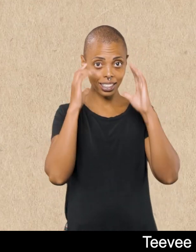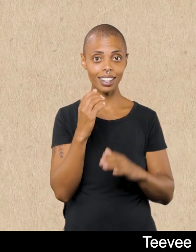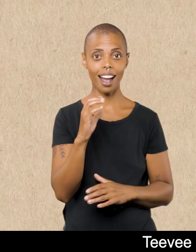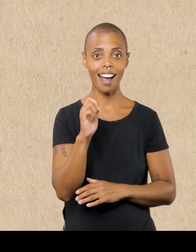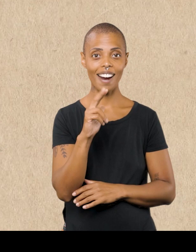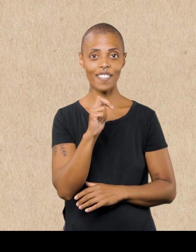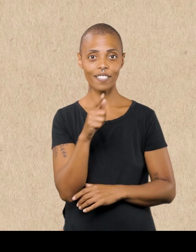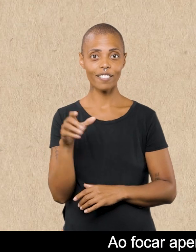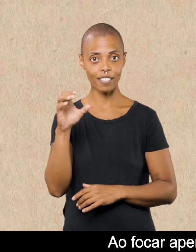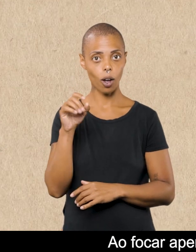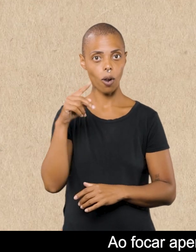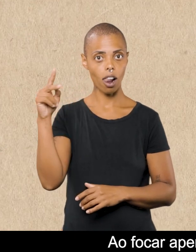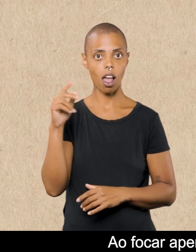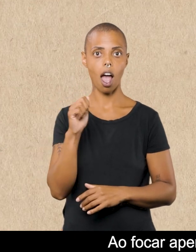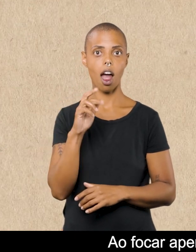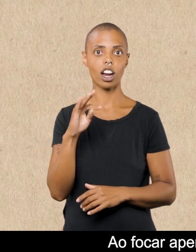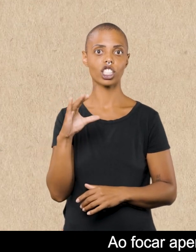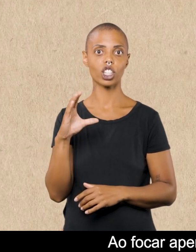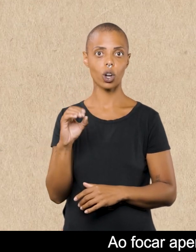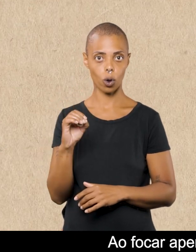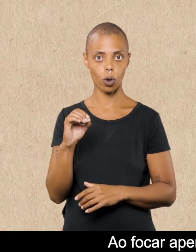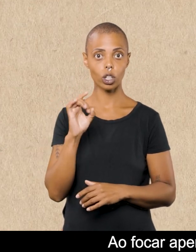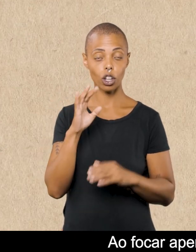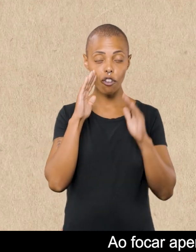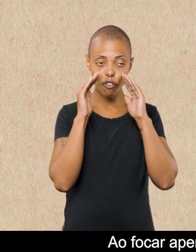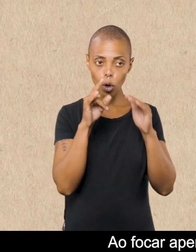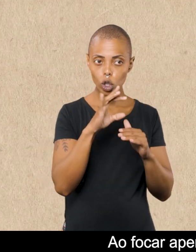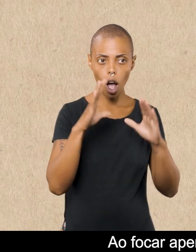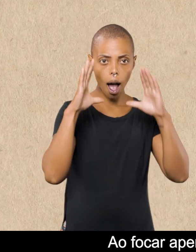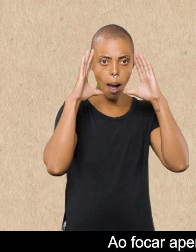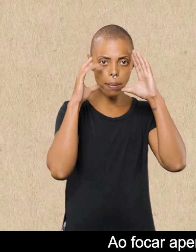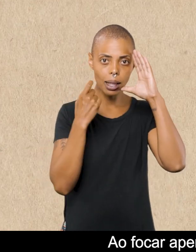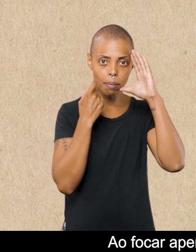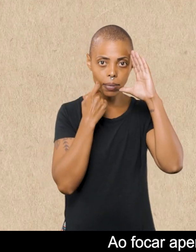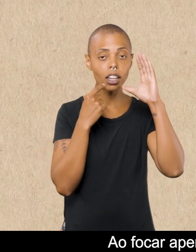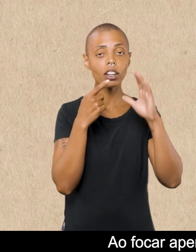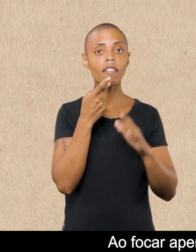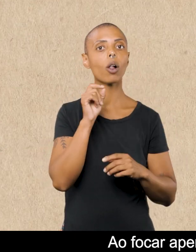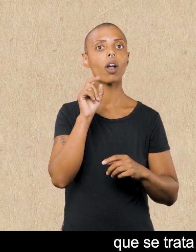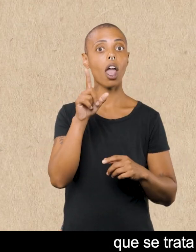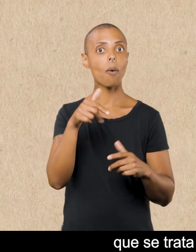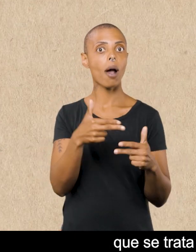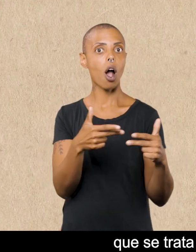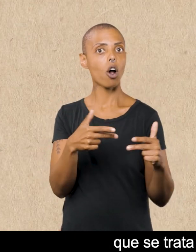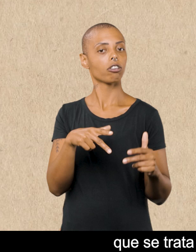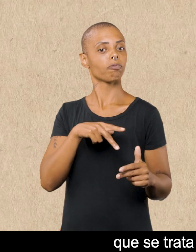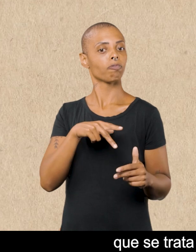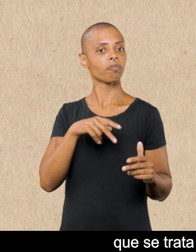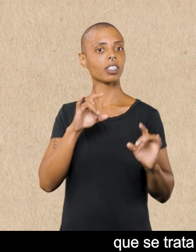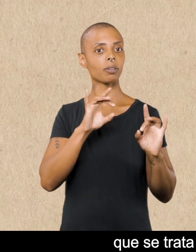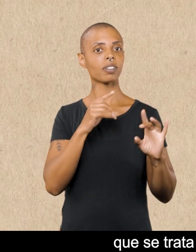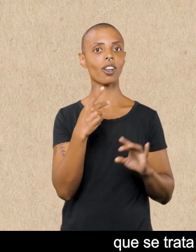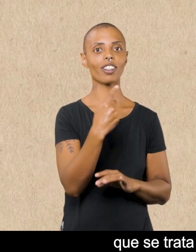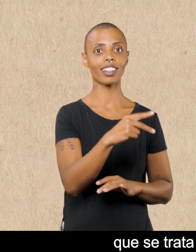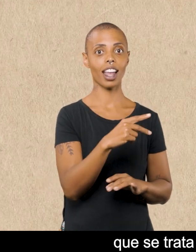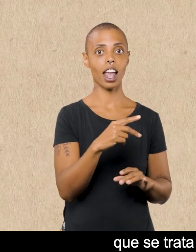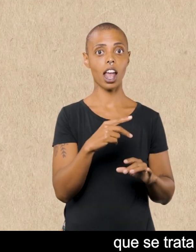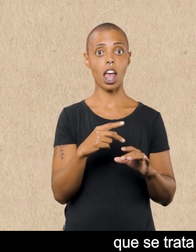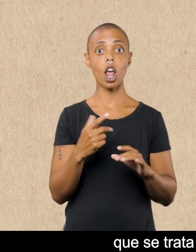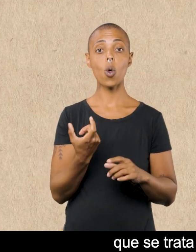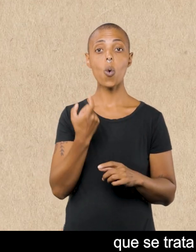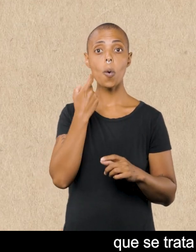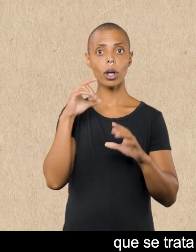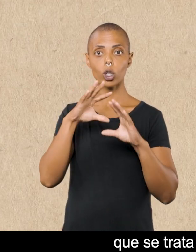Tuvu destaca um aperitivo, cabeças de carvão ártico. Ao focar apenas nas cabeças de peixe,